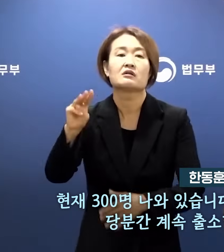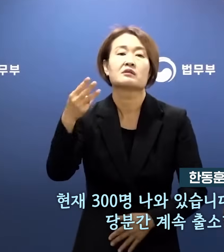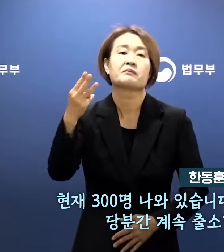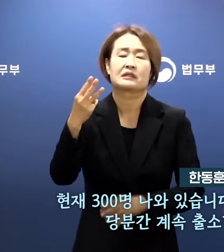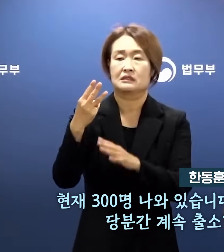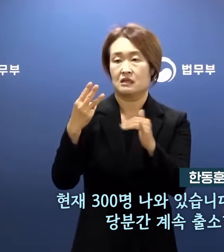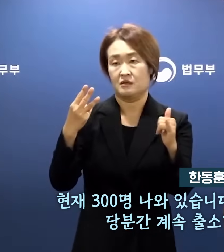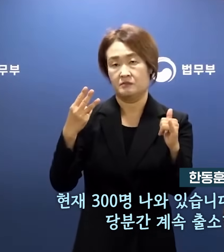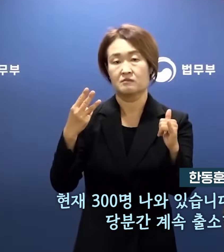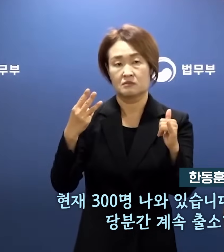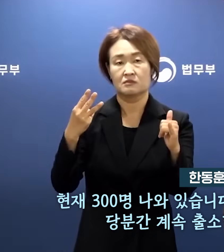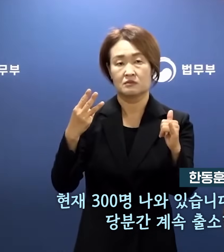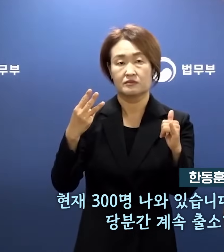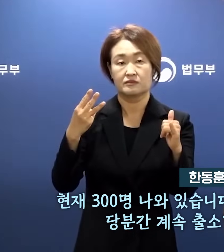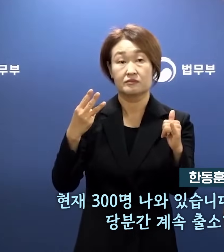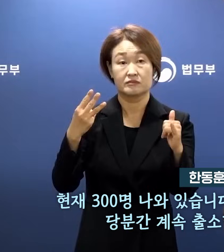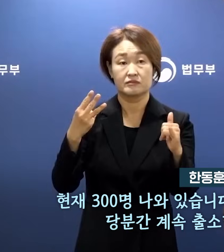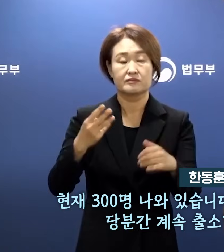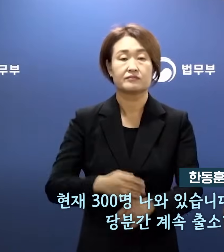있습니다.